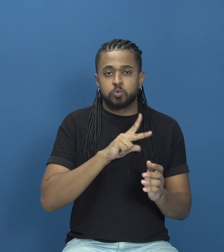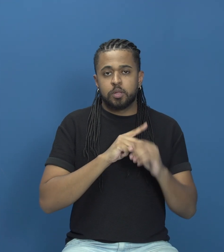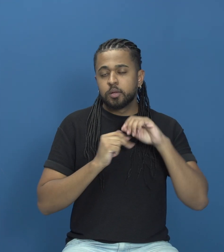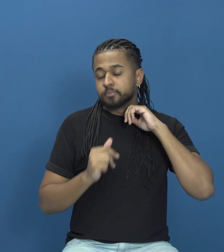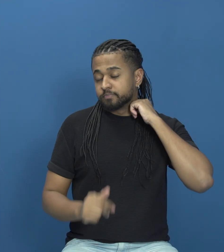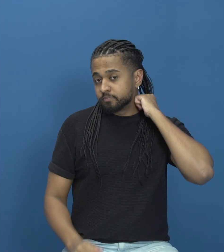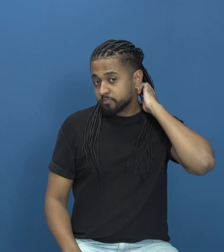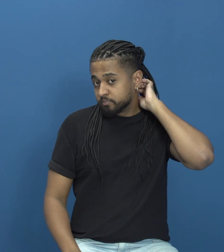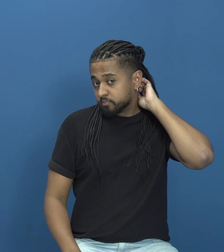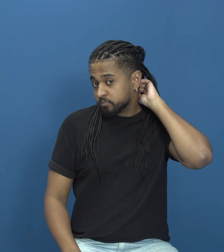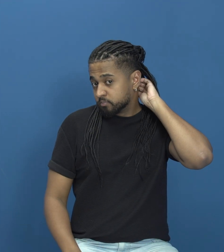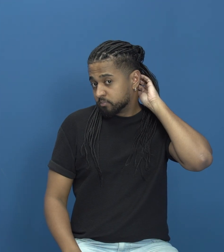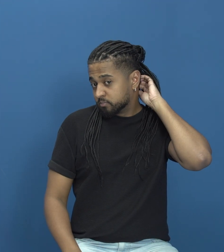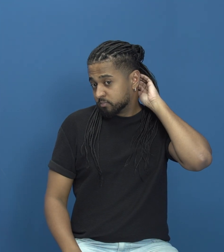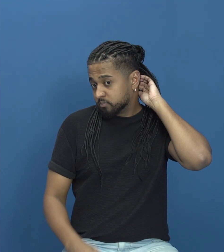privada.